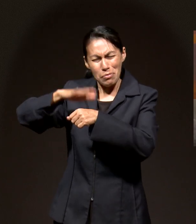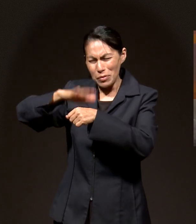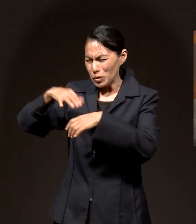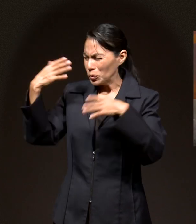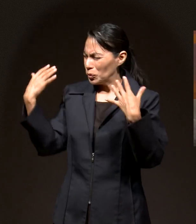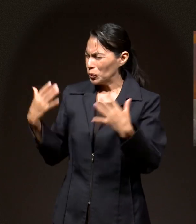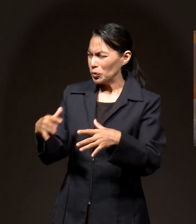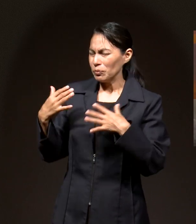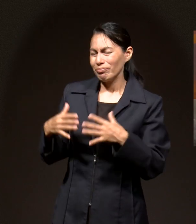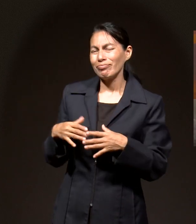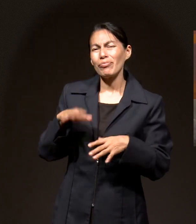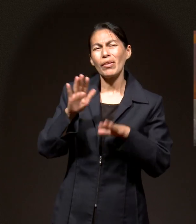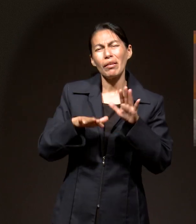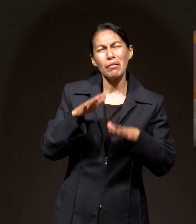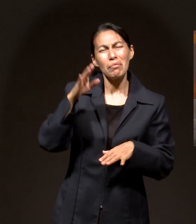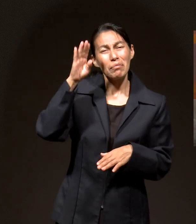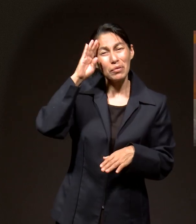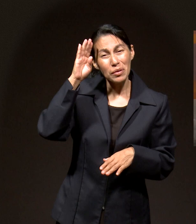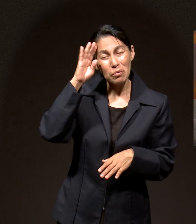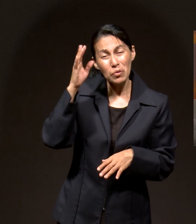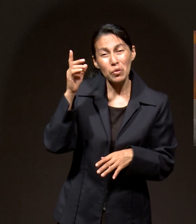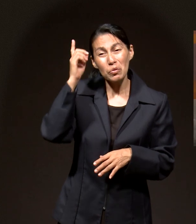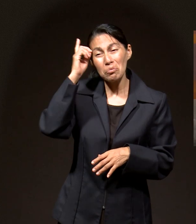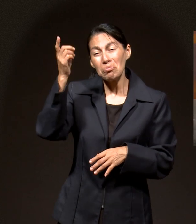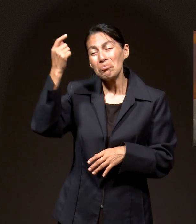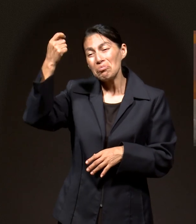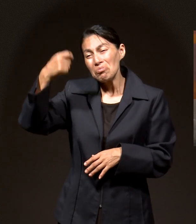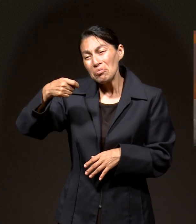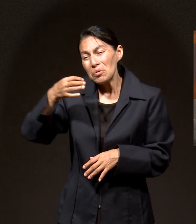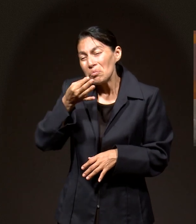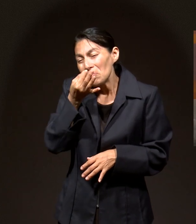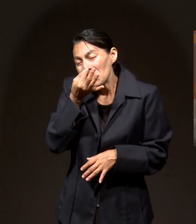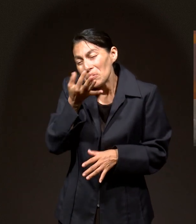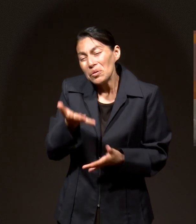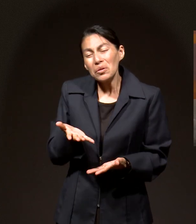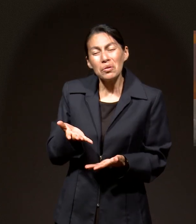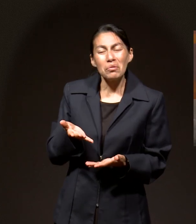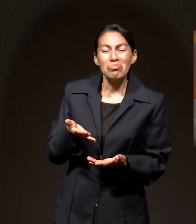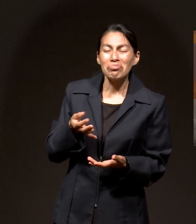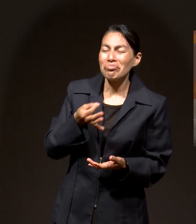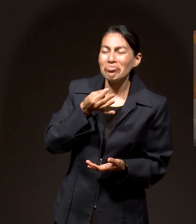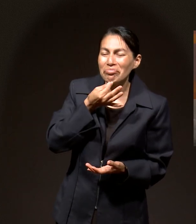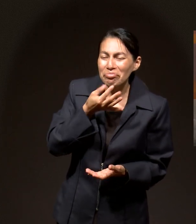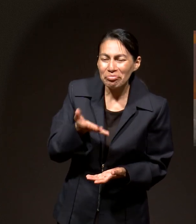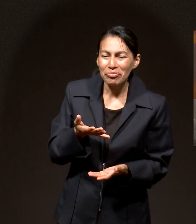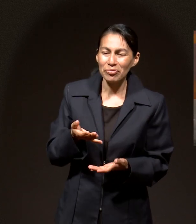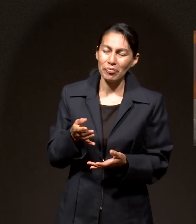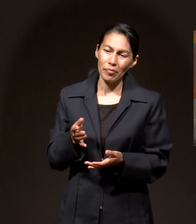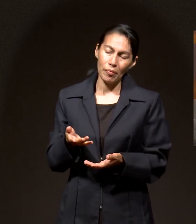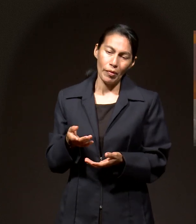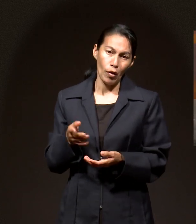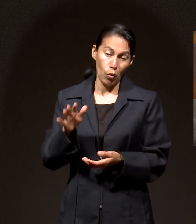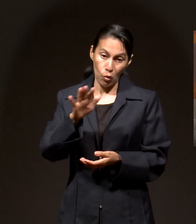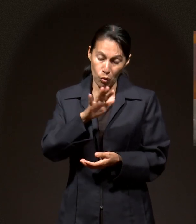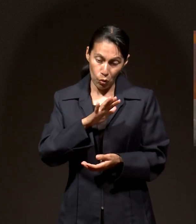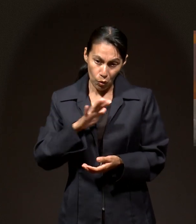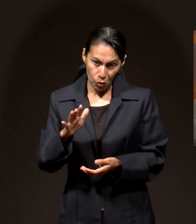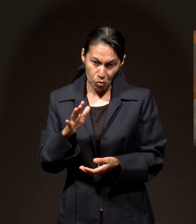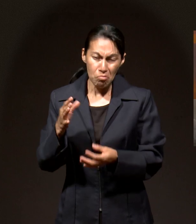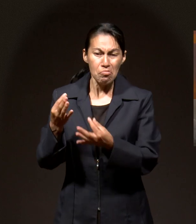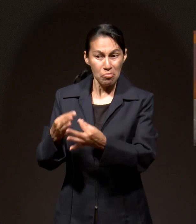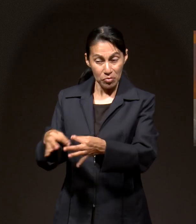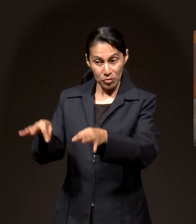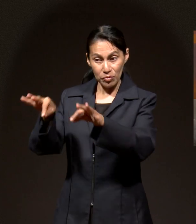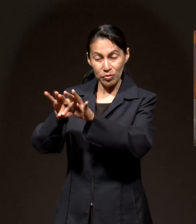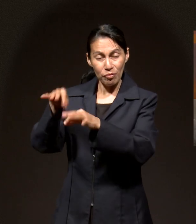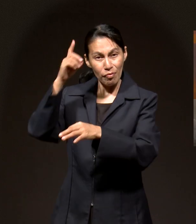las bendiciones que tengo, aunque sean, aunque nosotros pensamos que son poquitas, o pequeñas, o insignificantes, nada